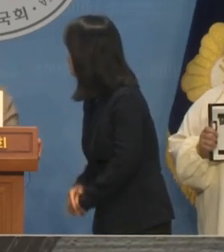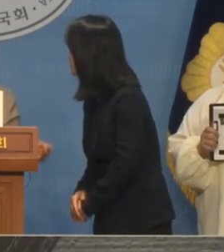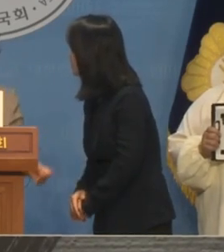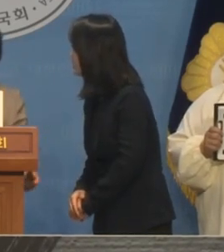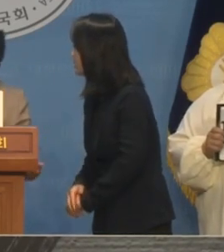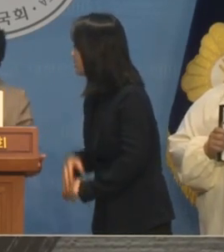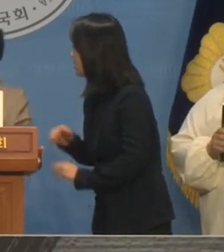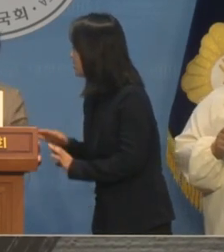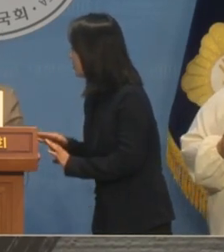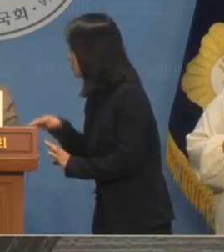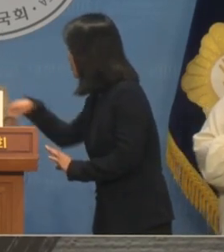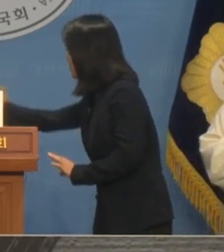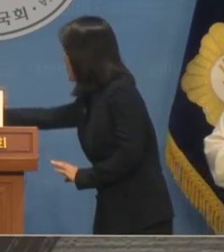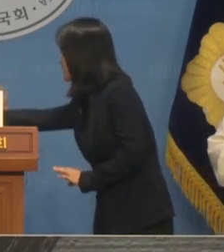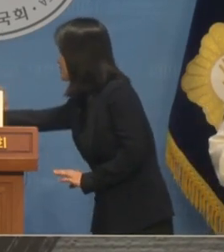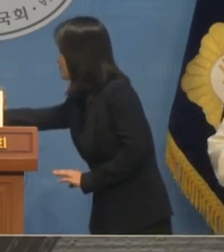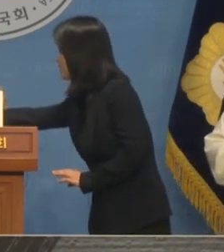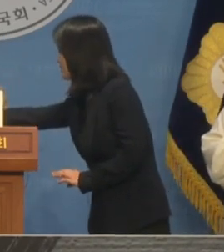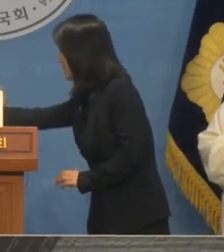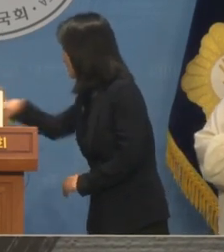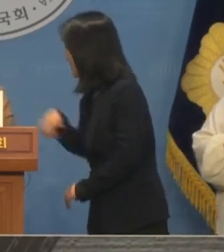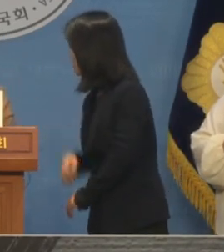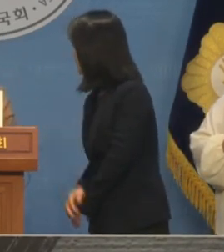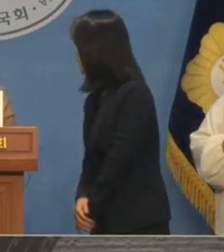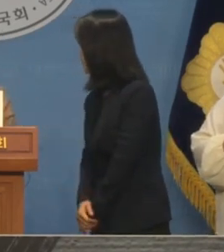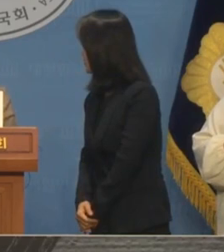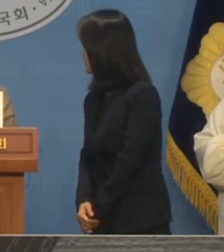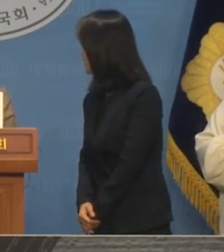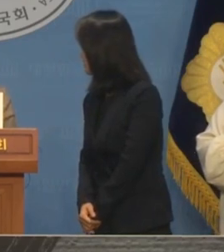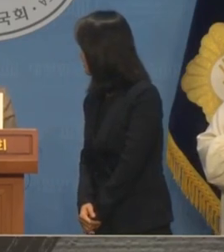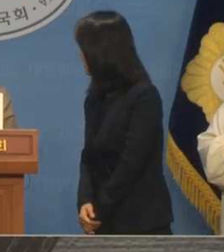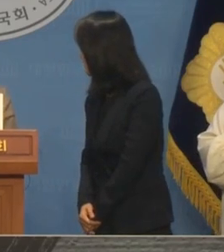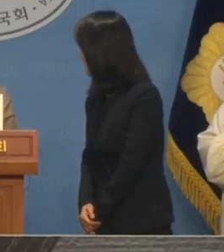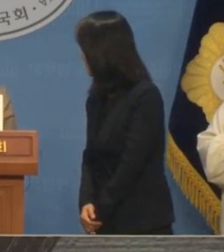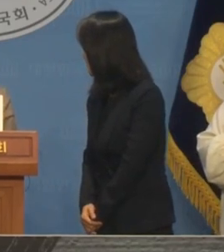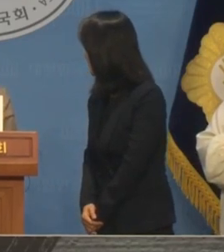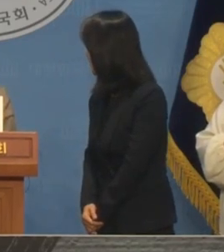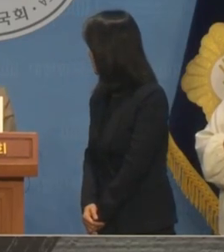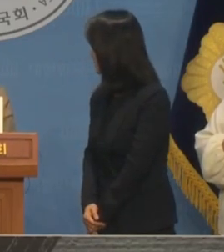그래요? 좀 테이블을 낮춰주세요. 네, 테이블 좀 낮추겠습니다. 조금 낮춰줘.